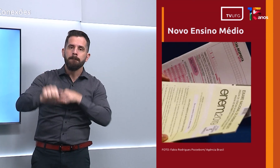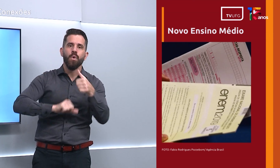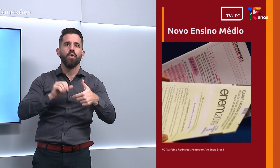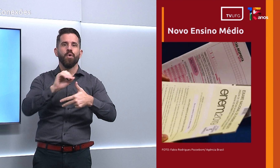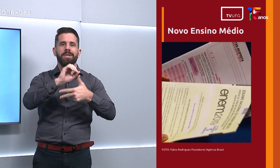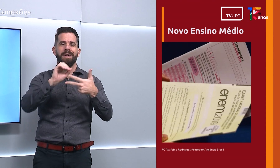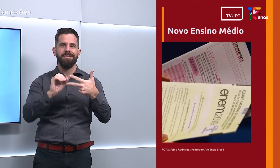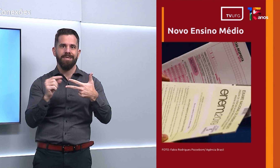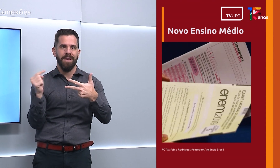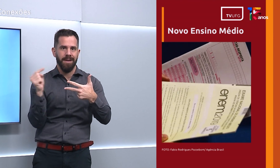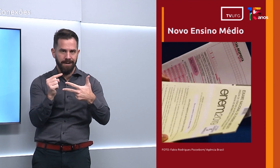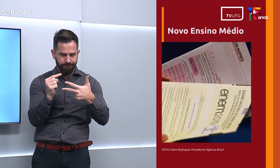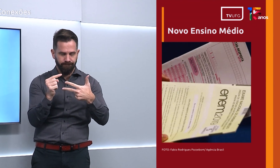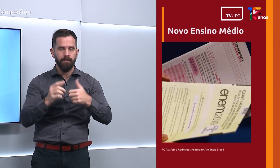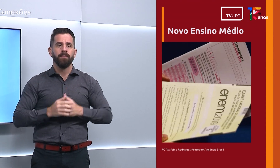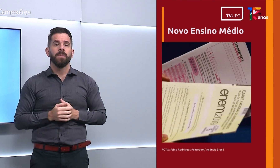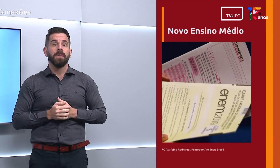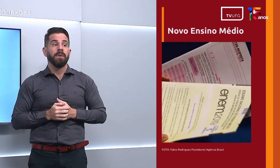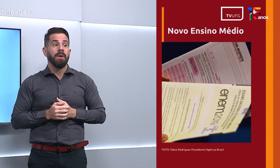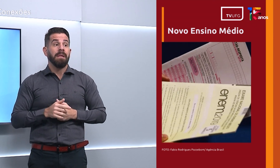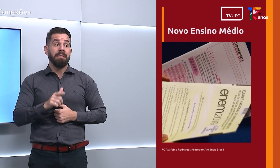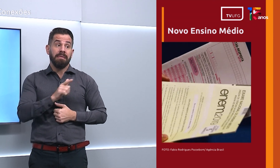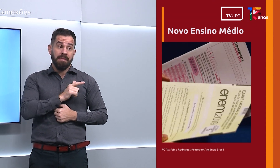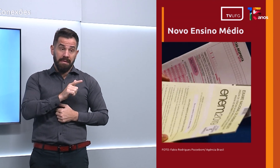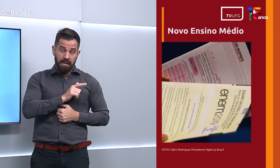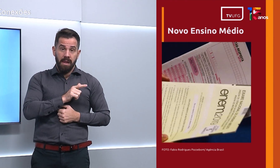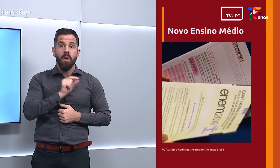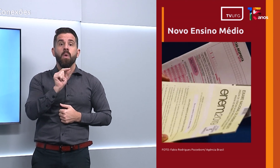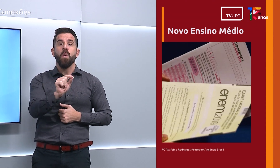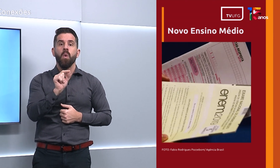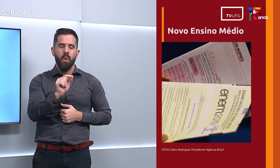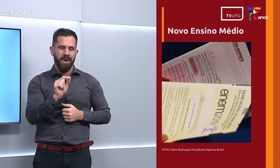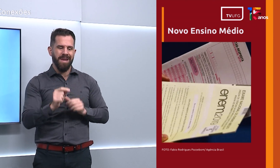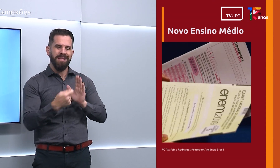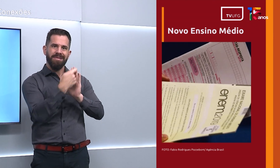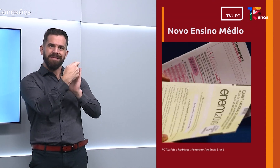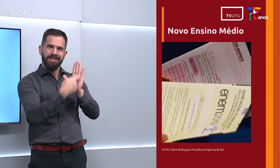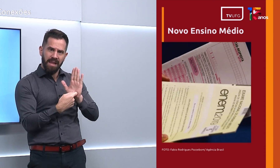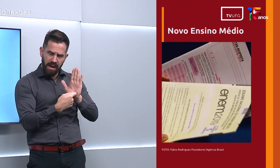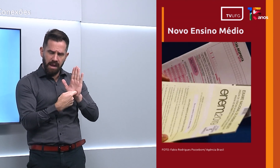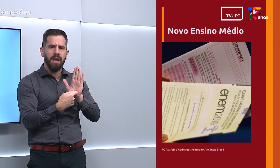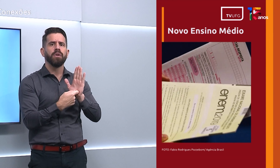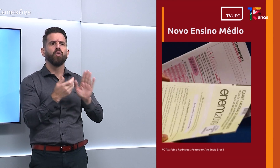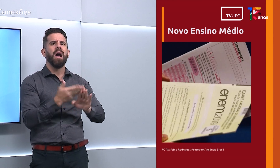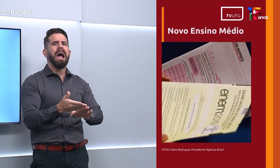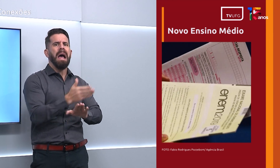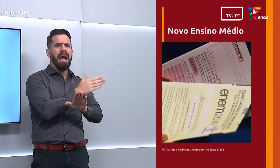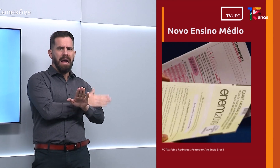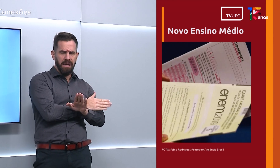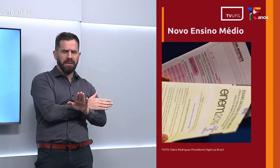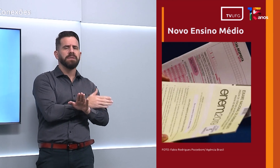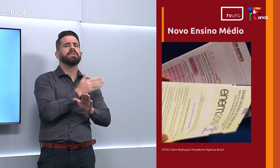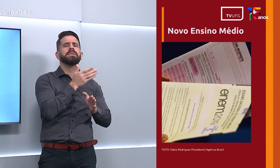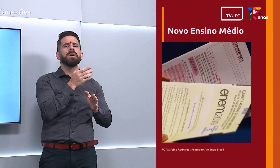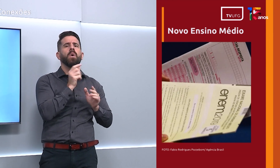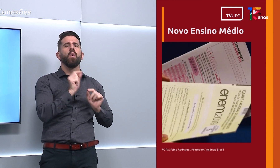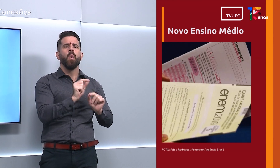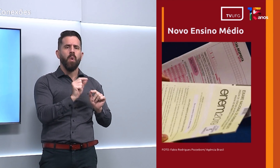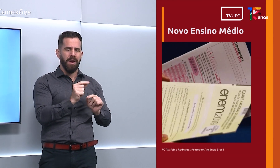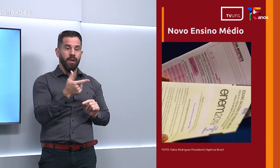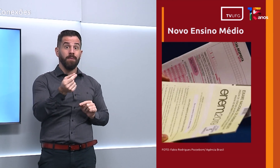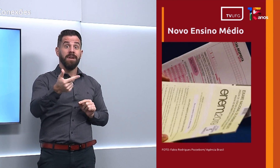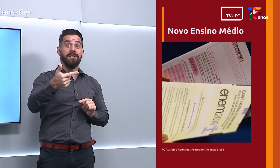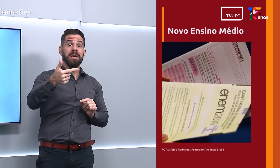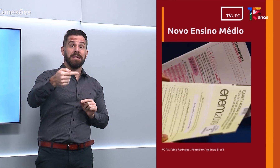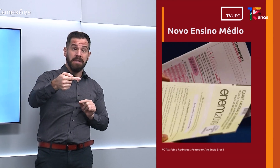Ensino Médio. O texto que foi aprovado no Congresso Nacional previa que a partir de 2027 fossem cobrados no